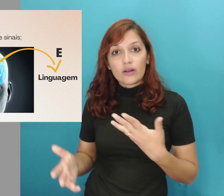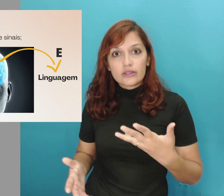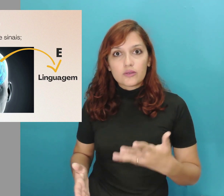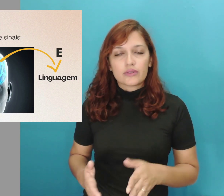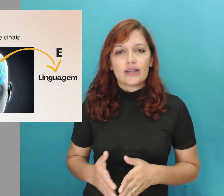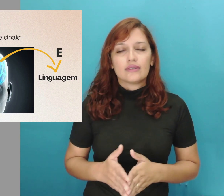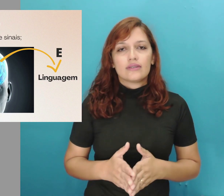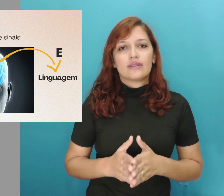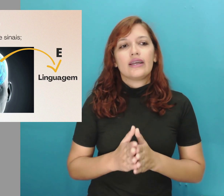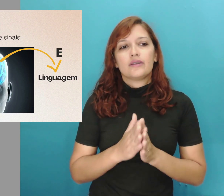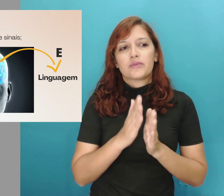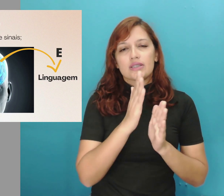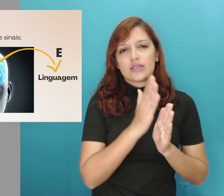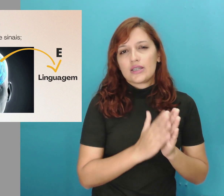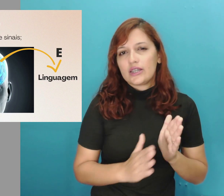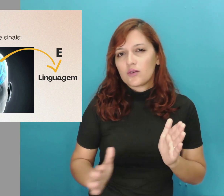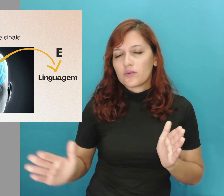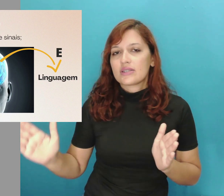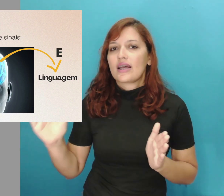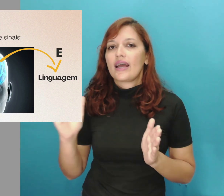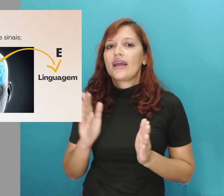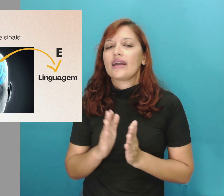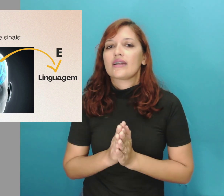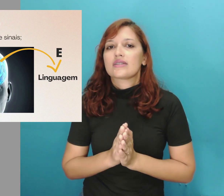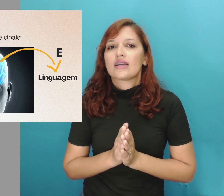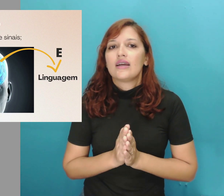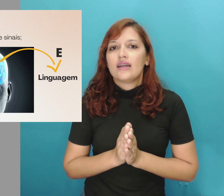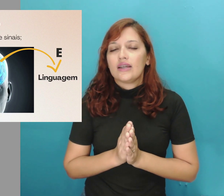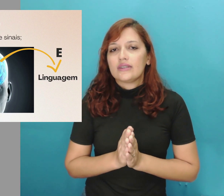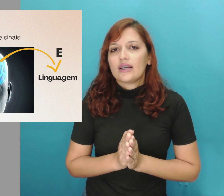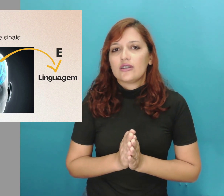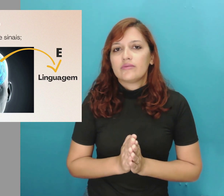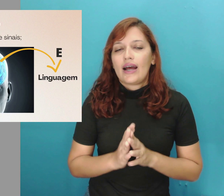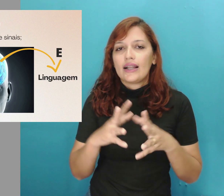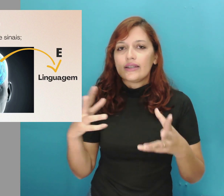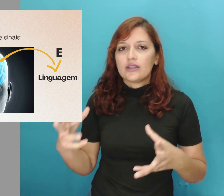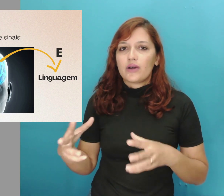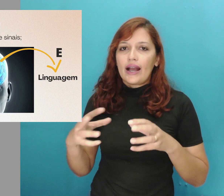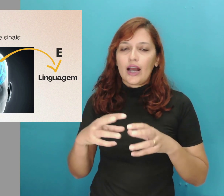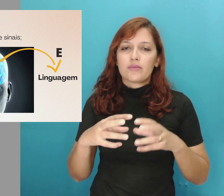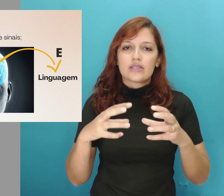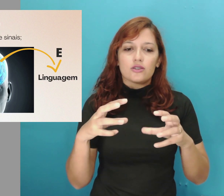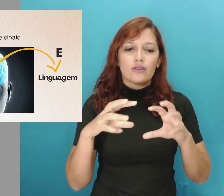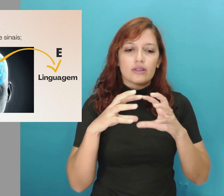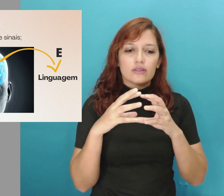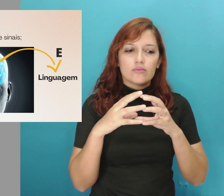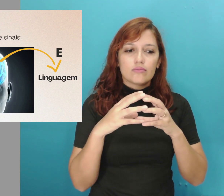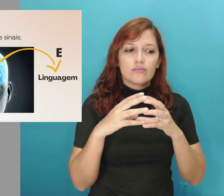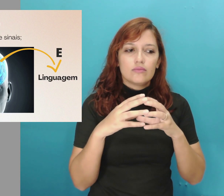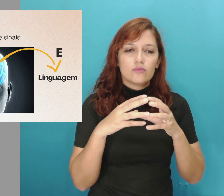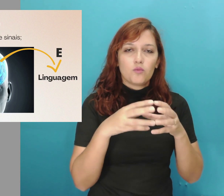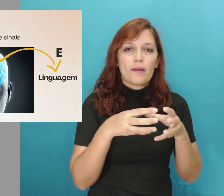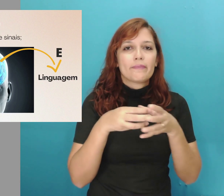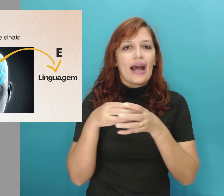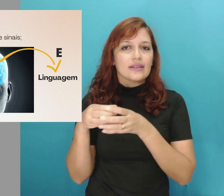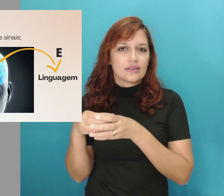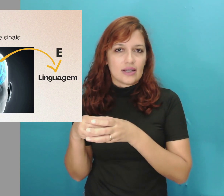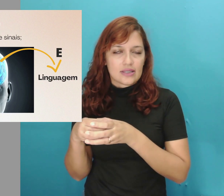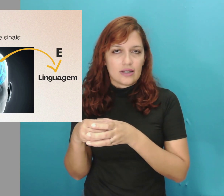metódico, né? Ele precisa seguir algumas regras. Então, a língua acaba se tornando uma parte dessa